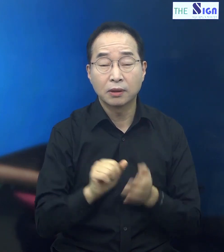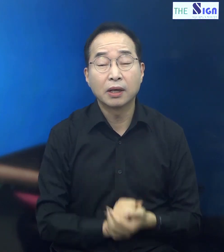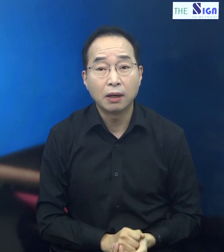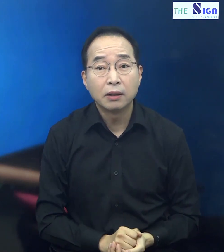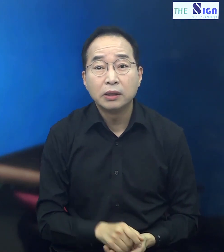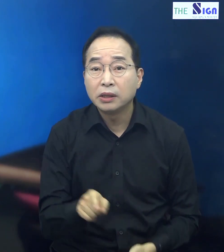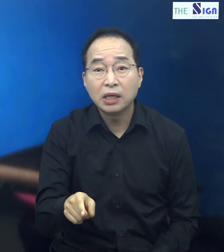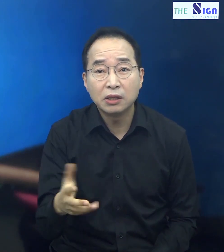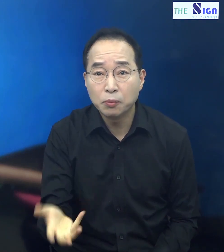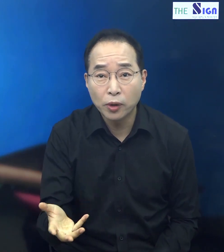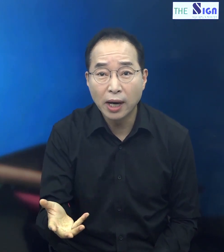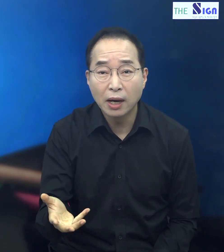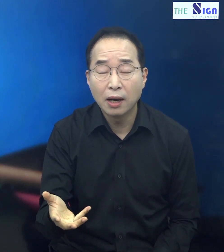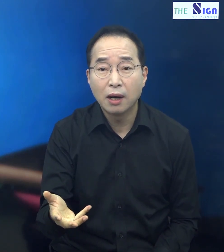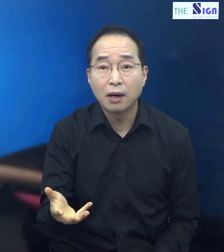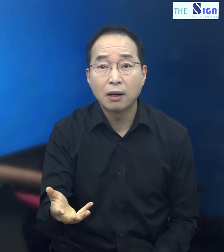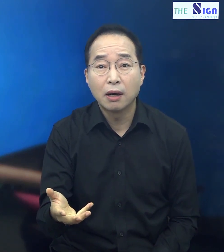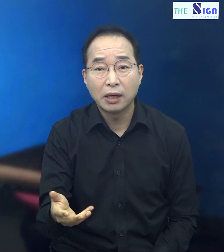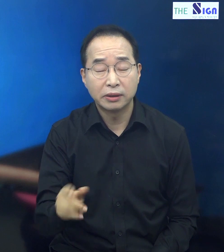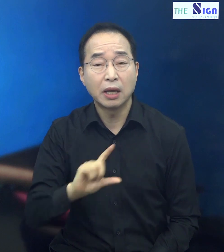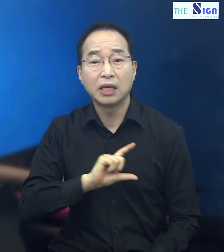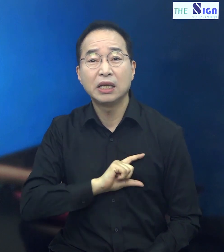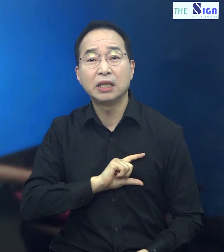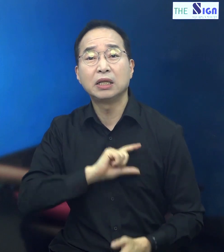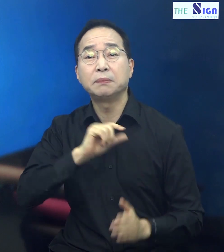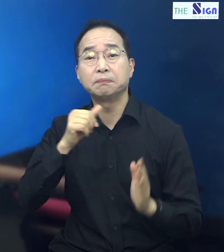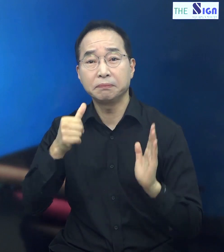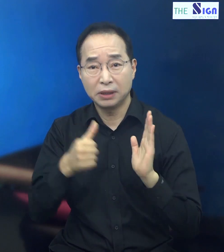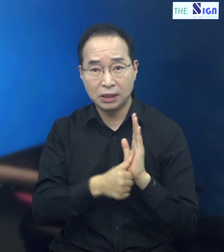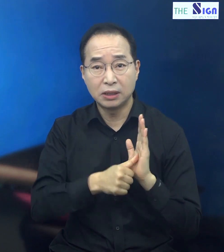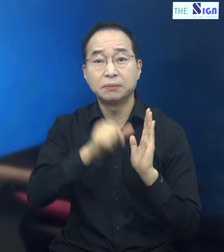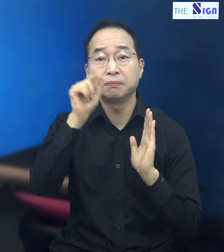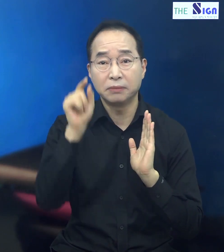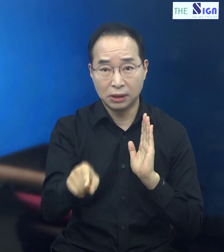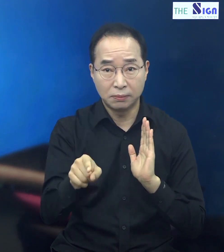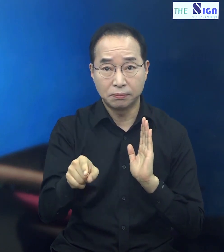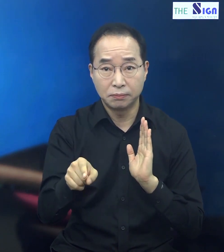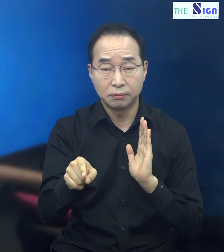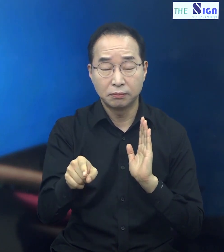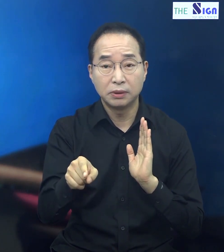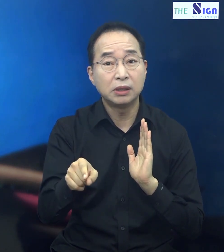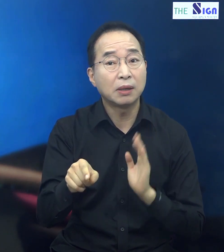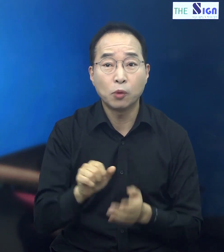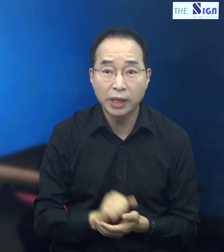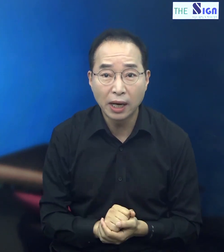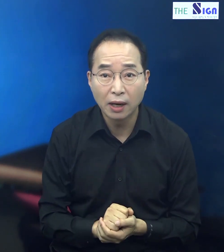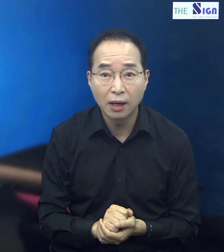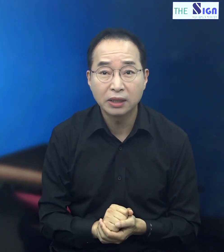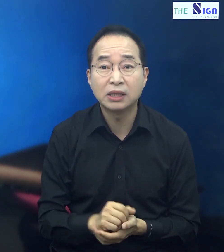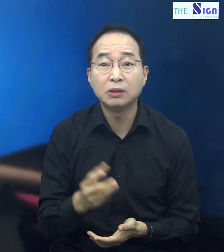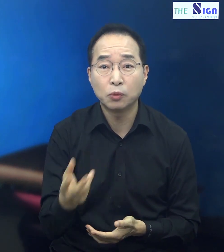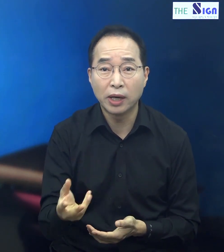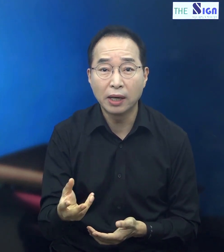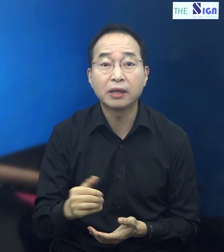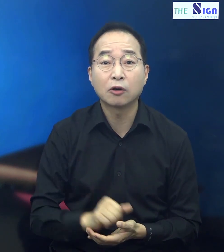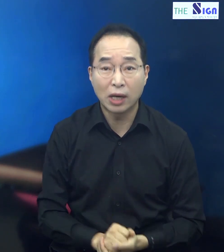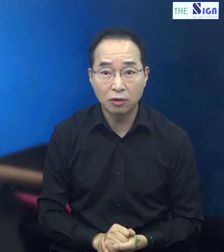그러니까 이게 이름이 뭐야? 그때 이름 이게 뭐냐? 이름이 뭐야? 라고 하는